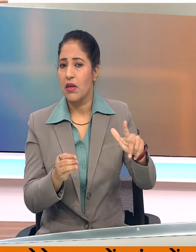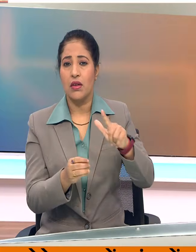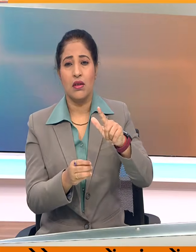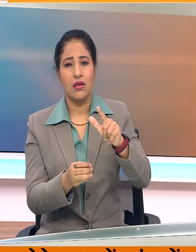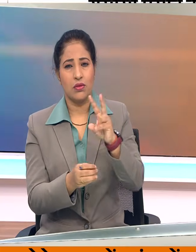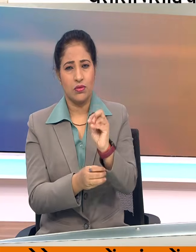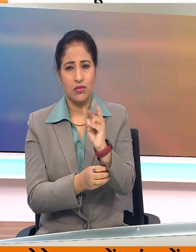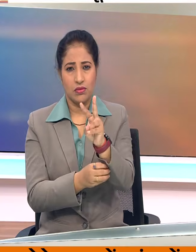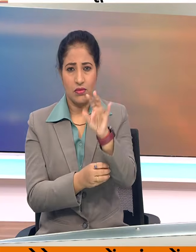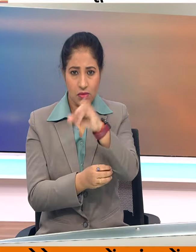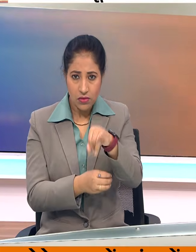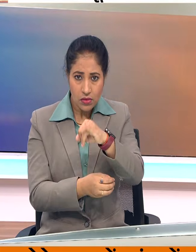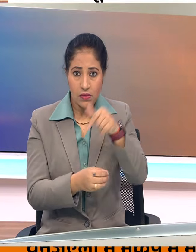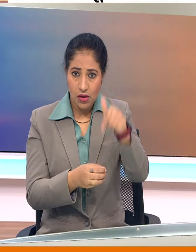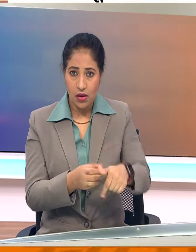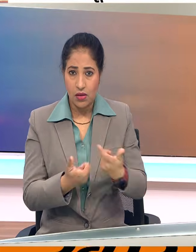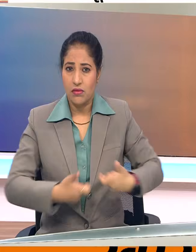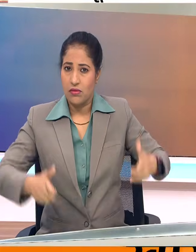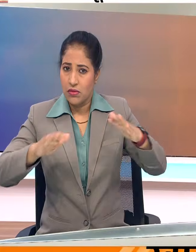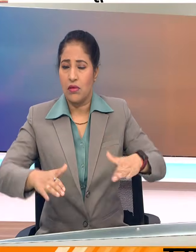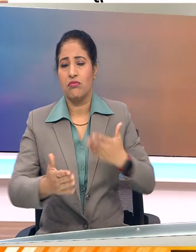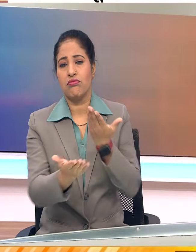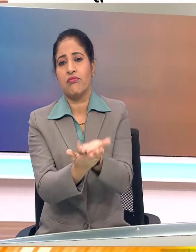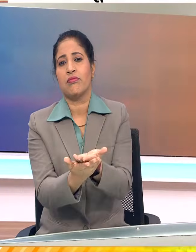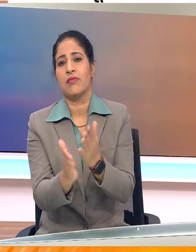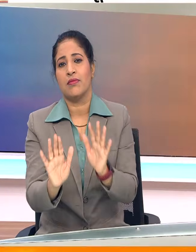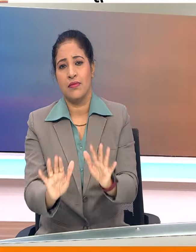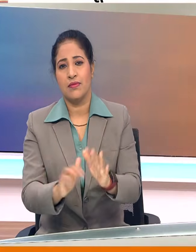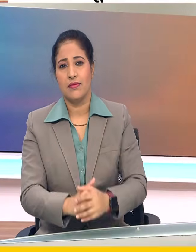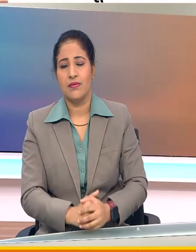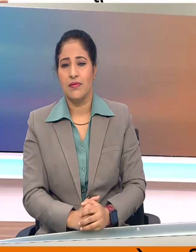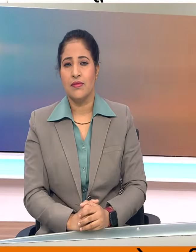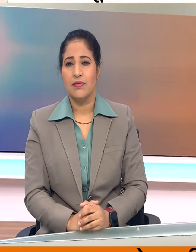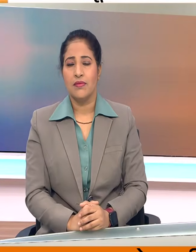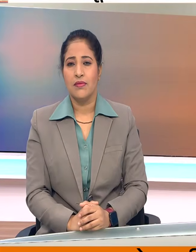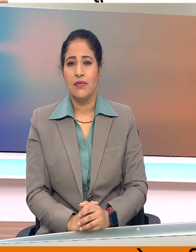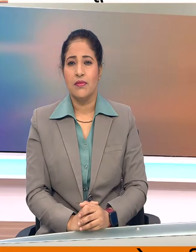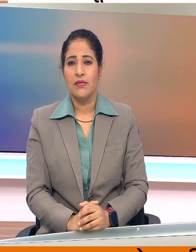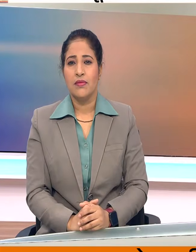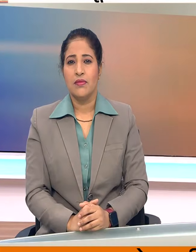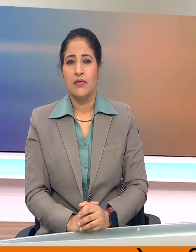आज ही विधानसभा के पटल पर रखा जाएगा।